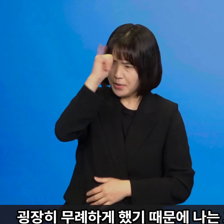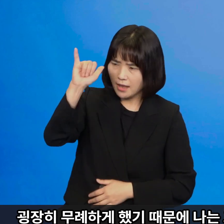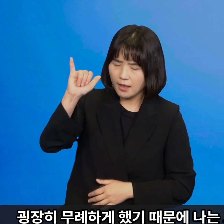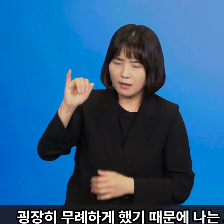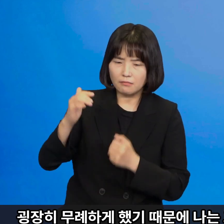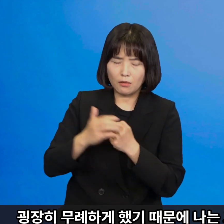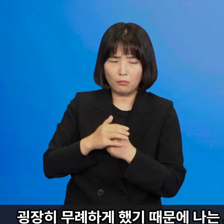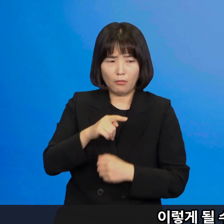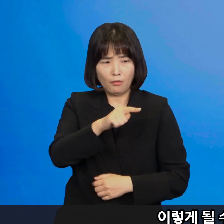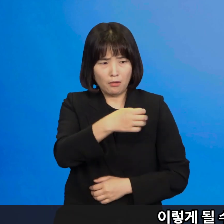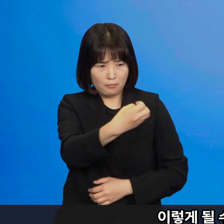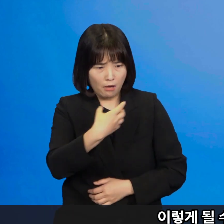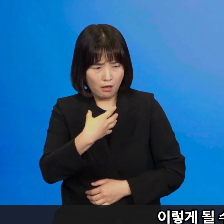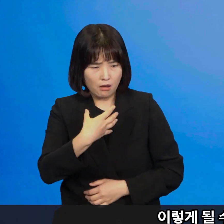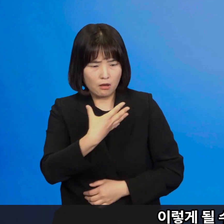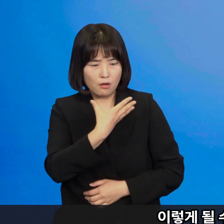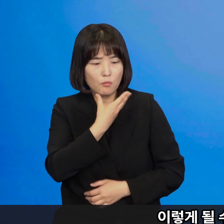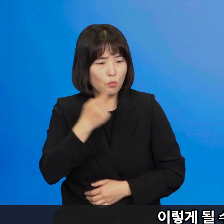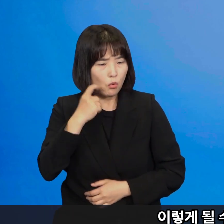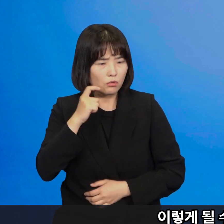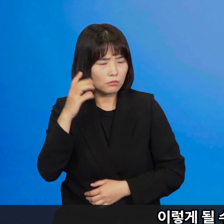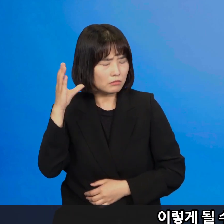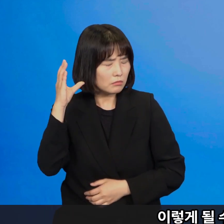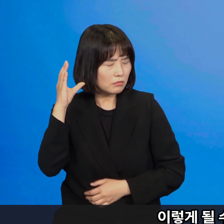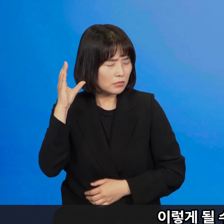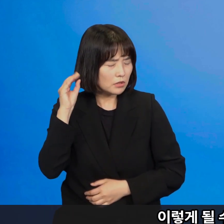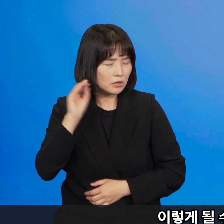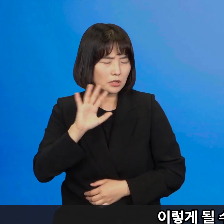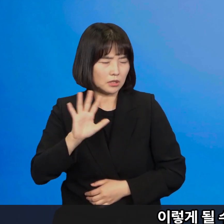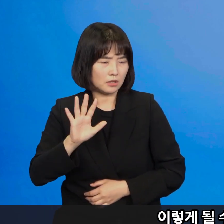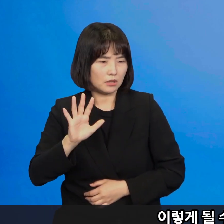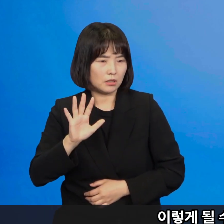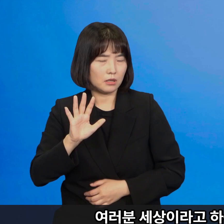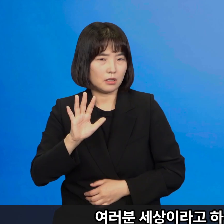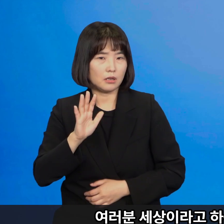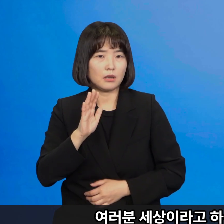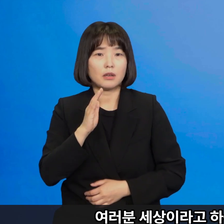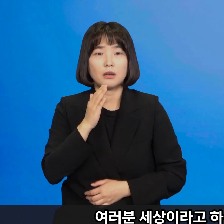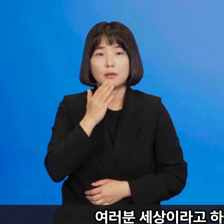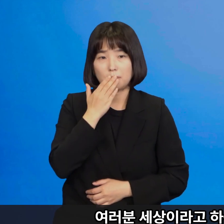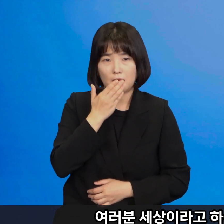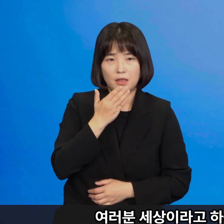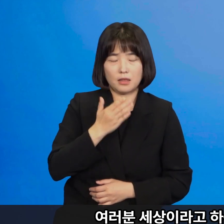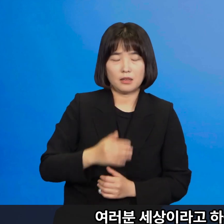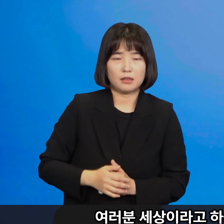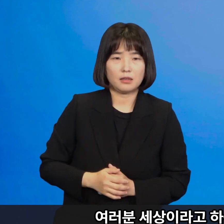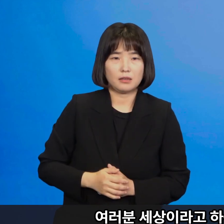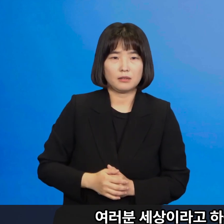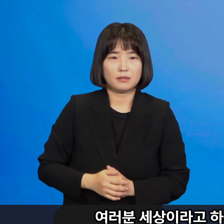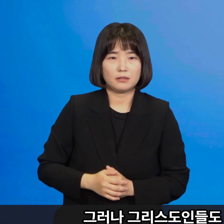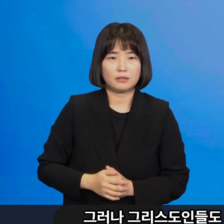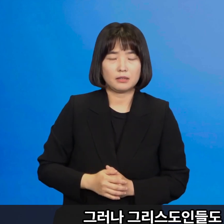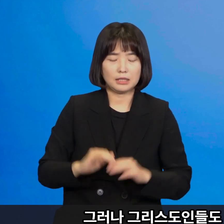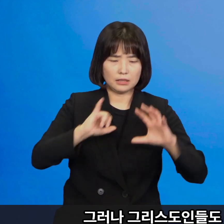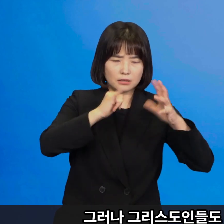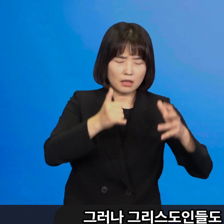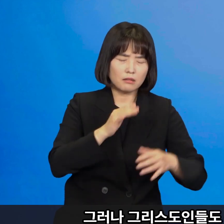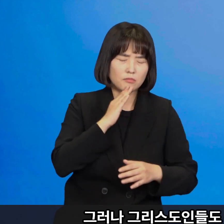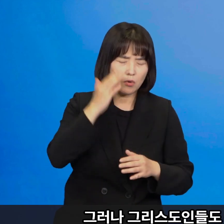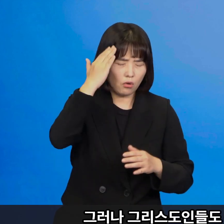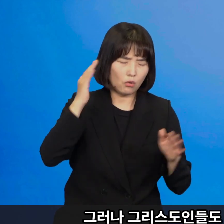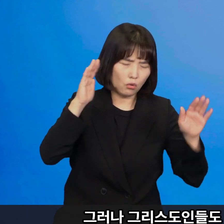말하는 복음 난 듣지 않겠다, 이렇게 될 수 있는 것이죠. 여러분, 세상이라고 하는 것은 굉장히 어두워요. 그러나